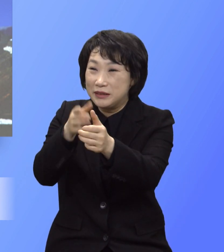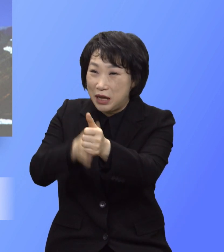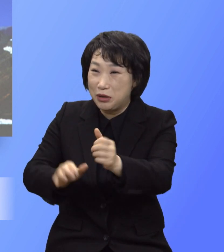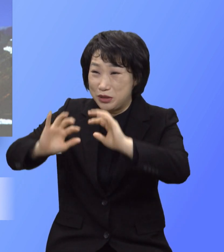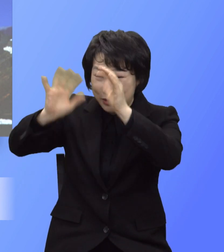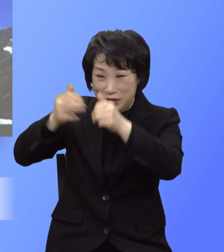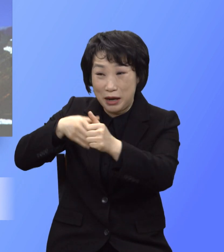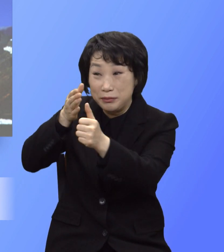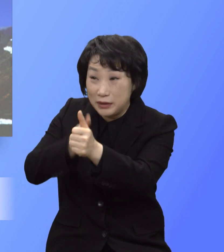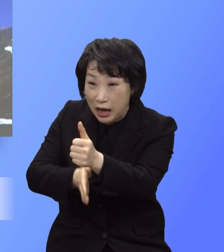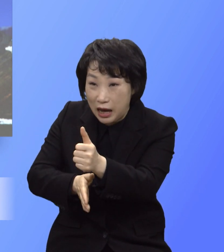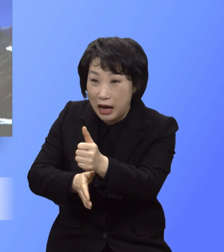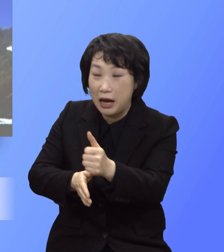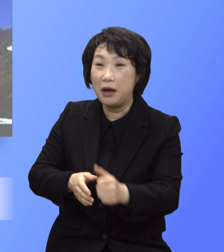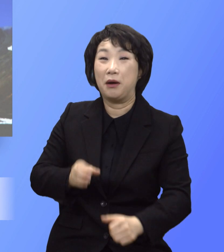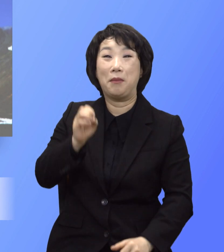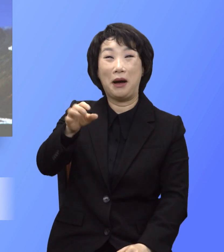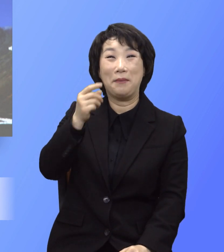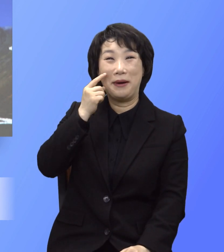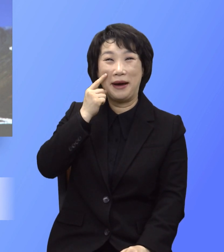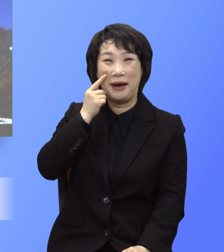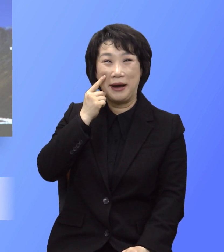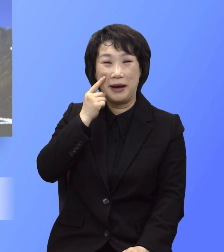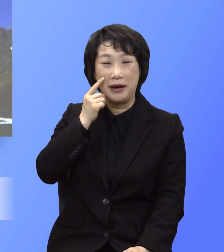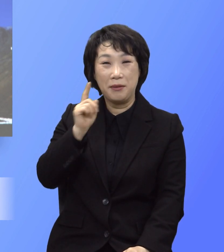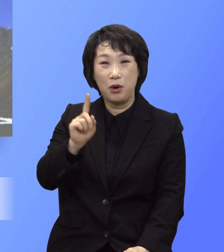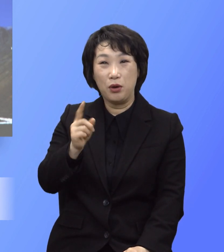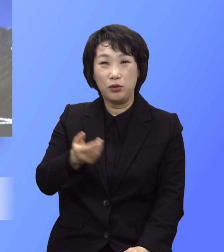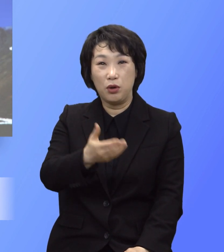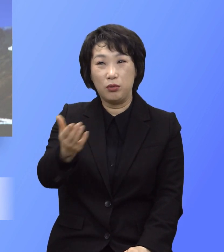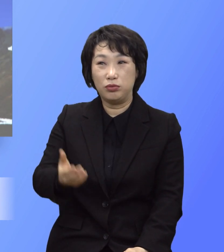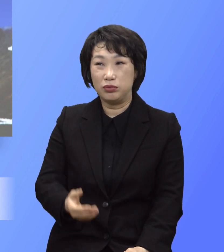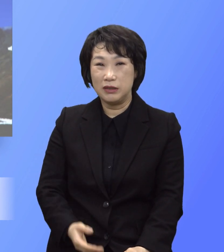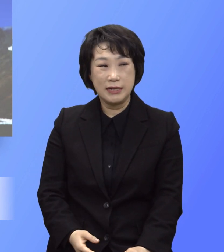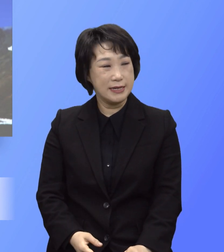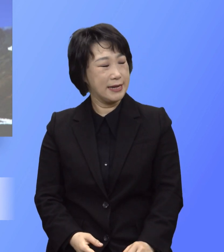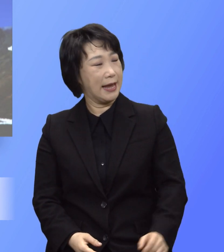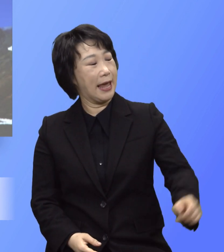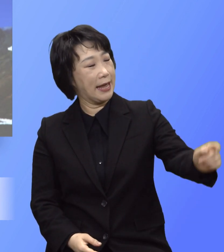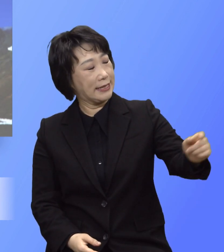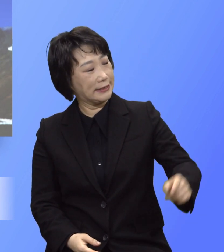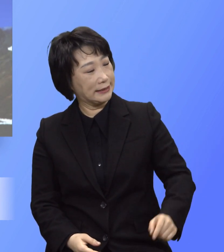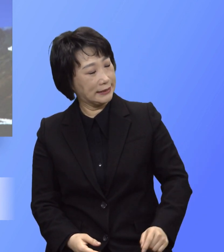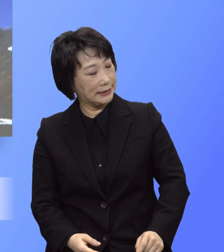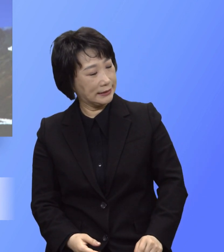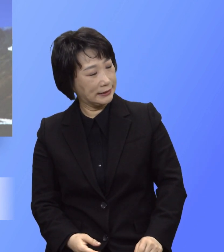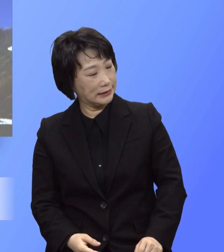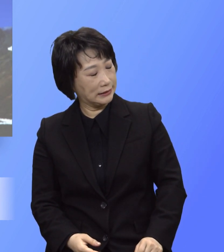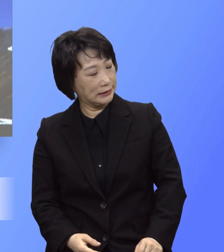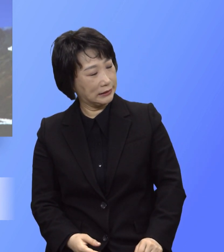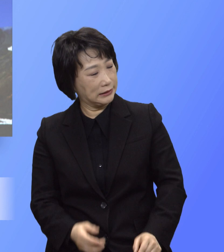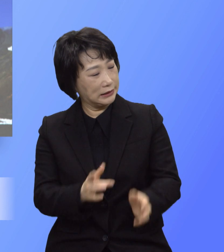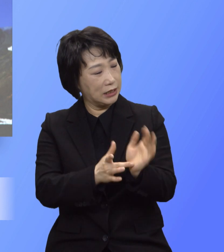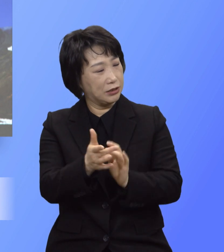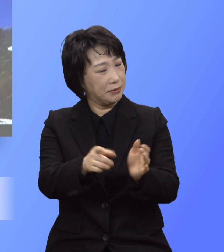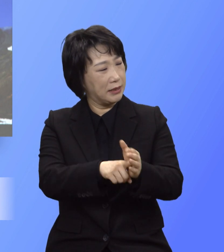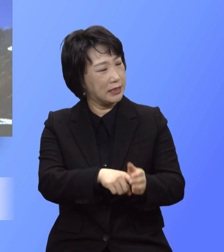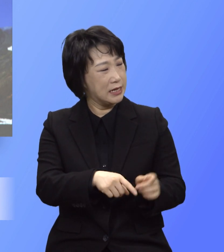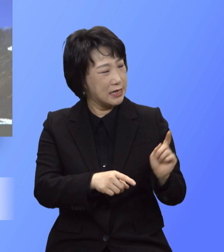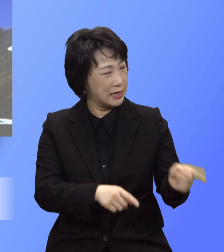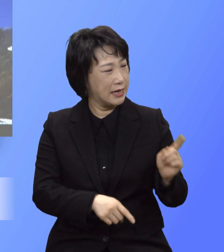갑시다 라고 한다고 합시다. 그럼 괜히 여기요. 아이고 말이야 예수 믿는